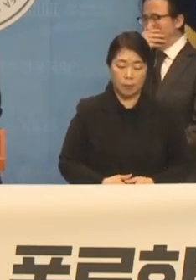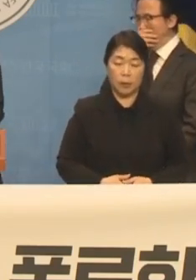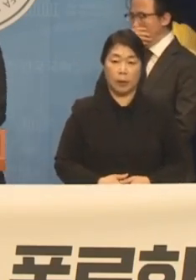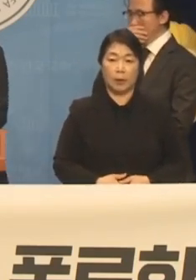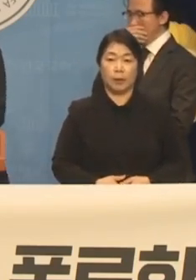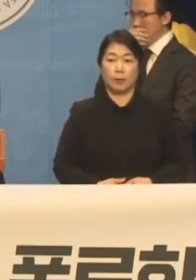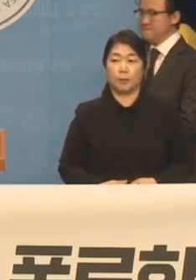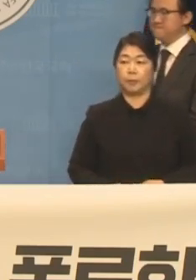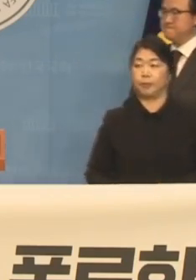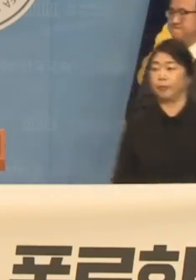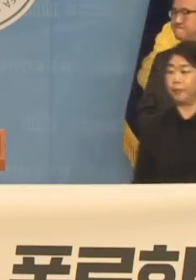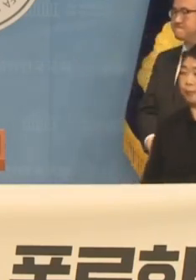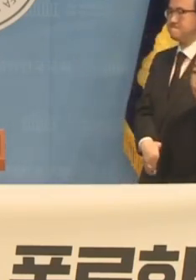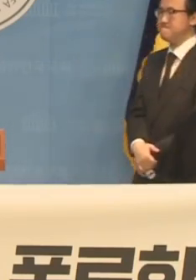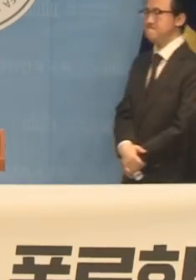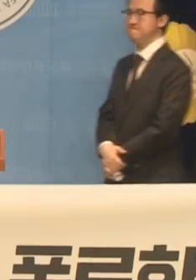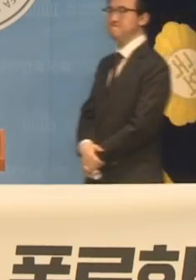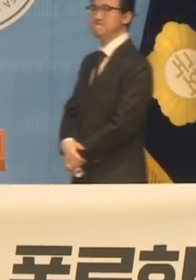감사합니다